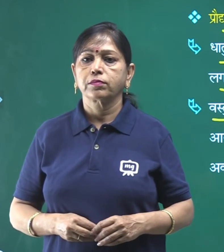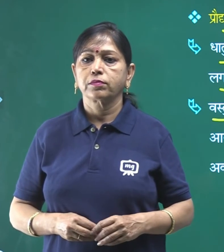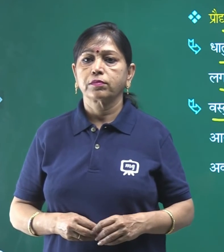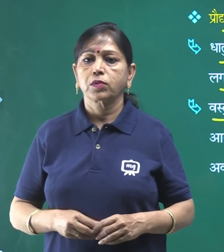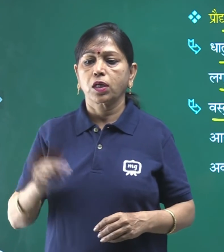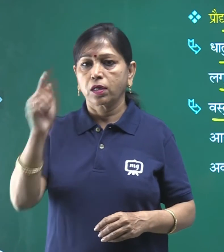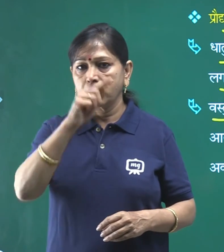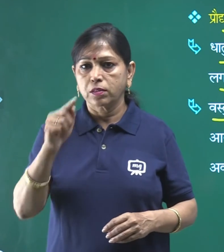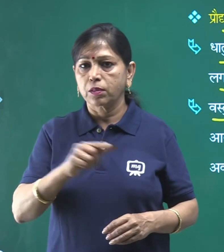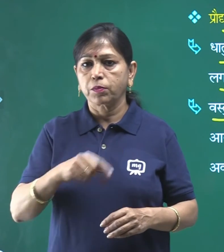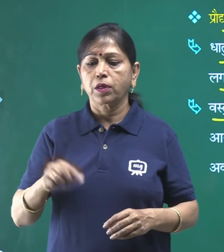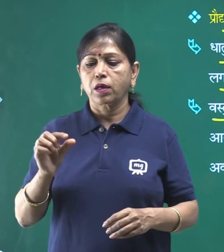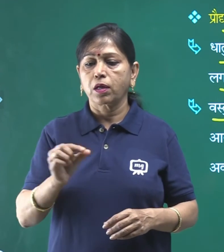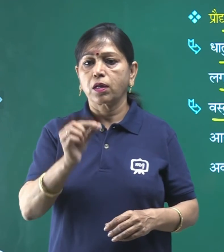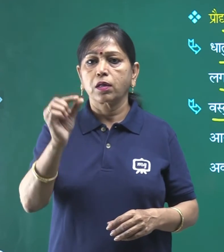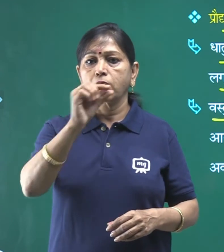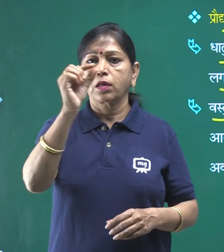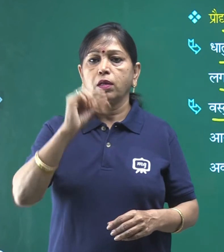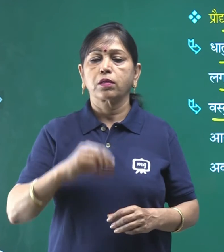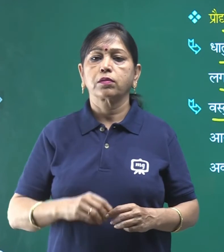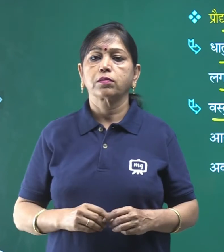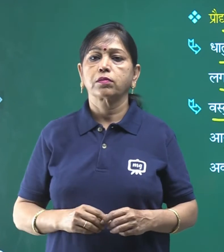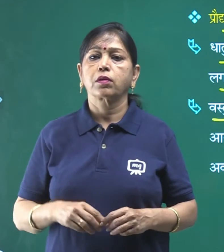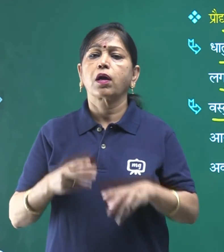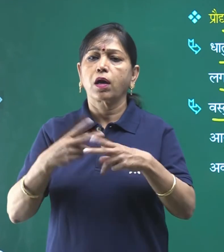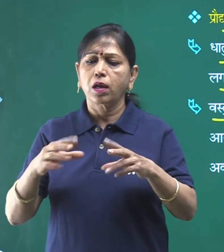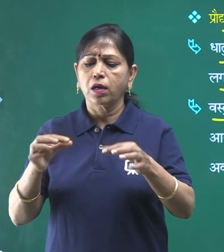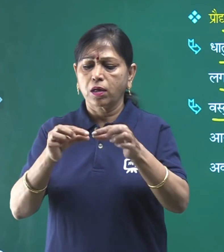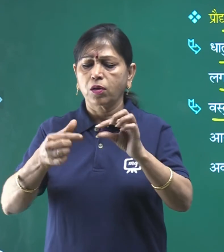सर्पिलाकार नली, विषम आकार के पुर्जे,